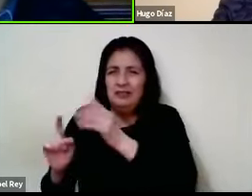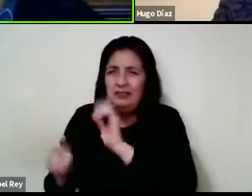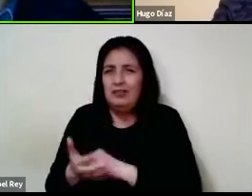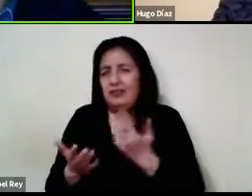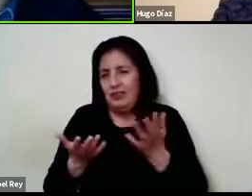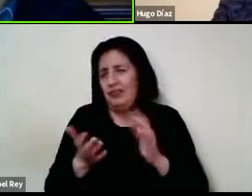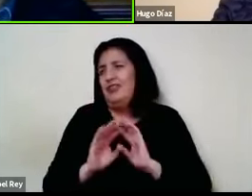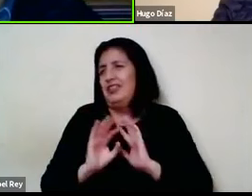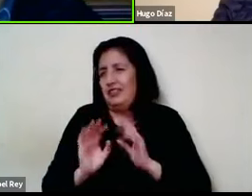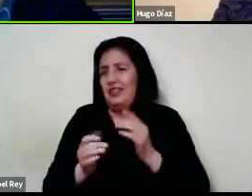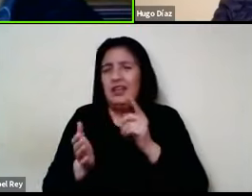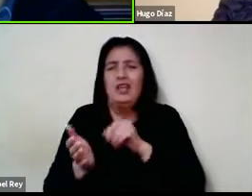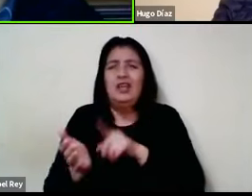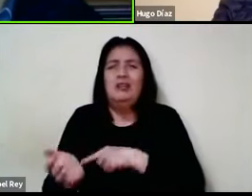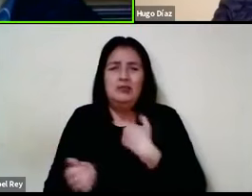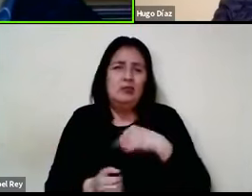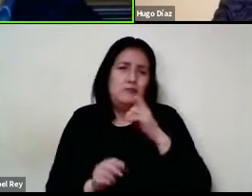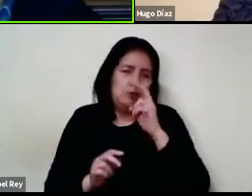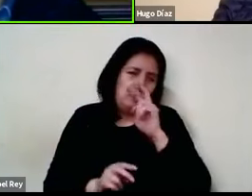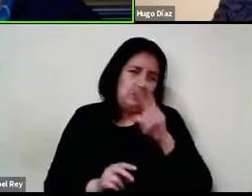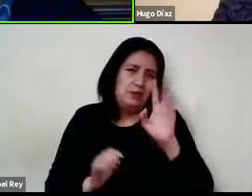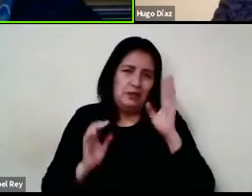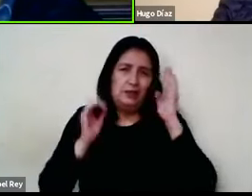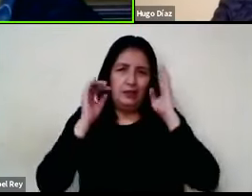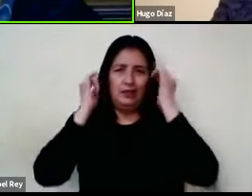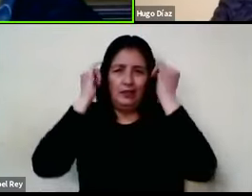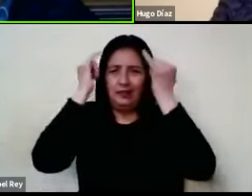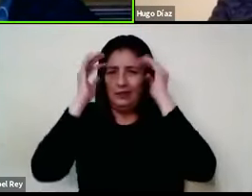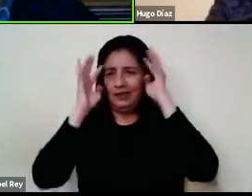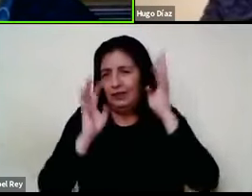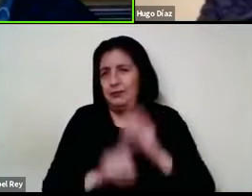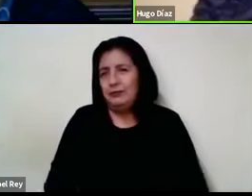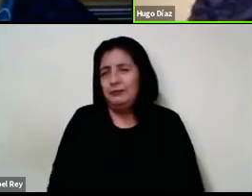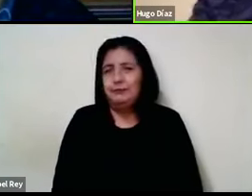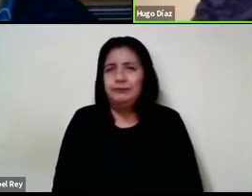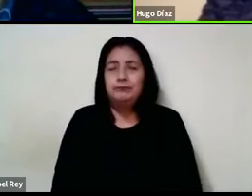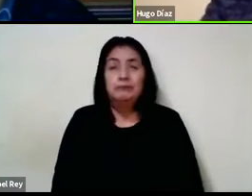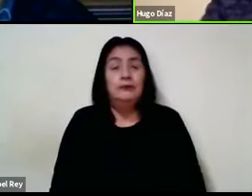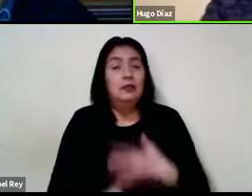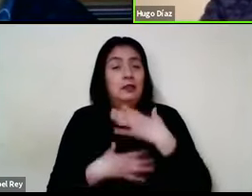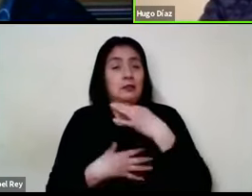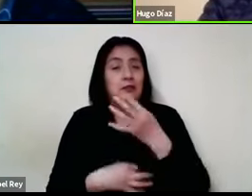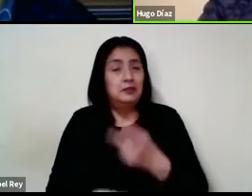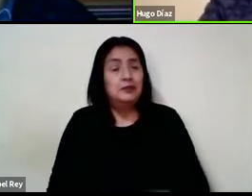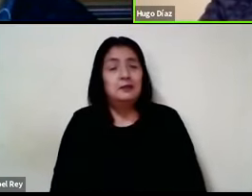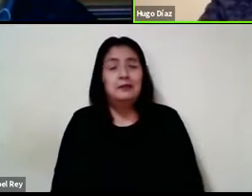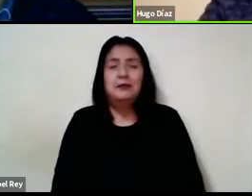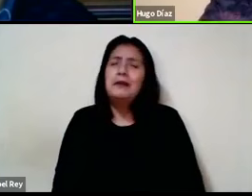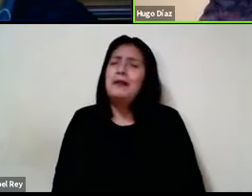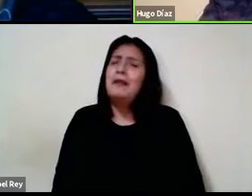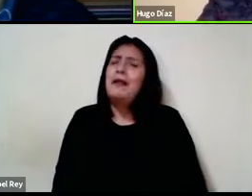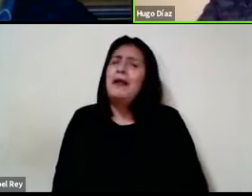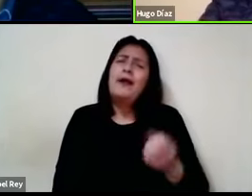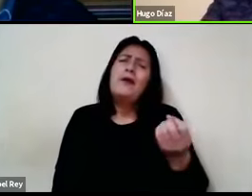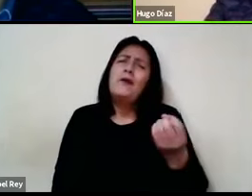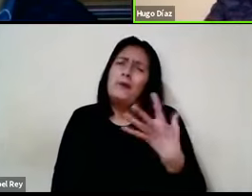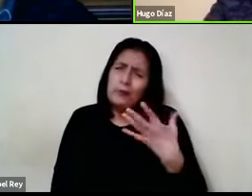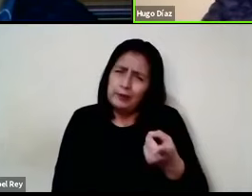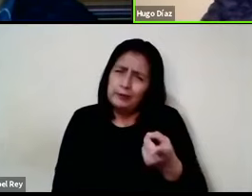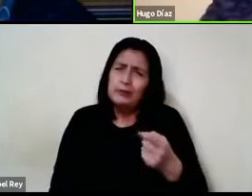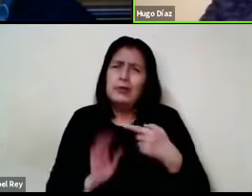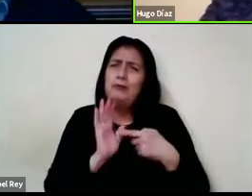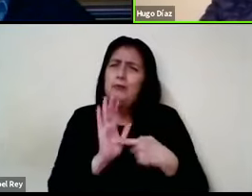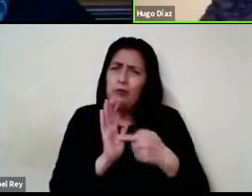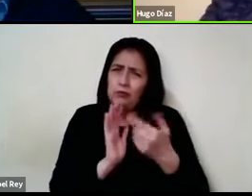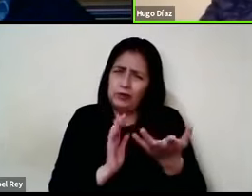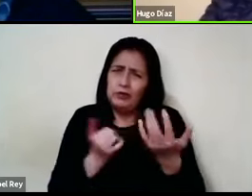planas. Y yo lo miro así, la creatividad. Muy interesante. Cuéntame, lo que nos has mostrado